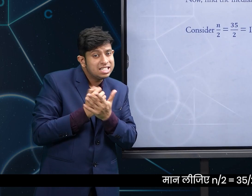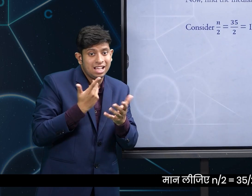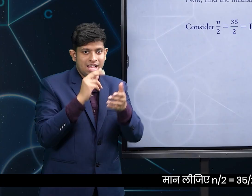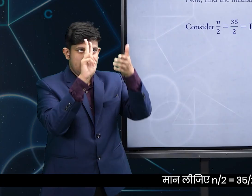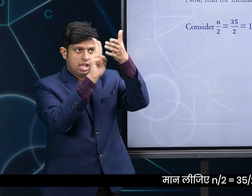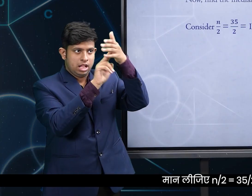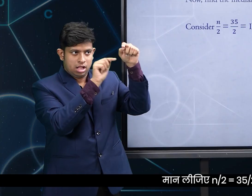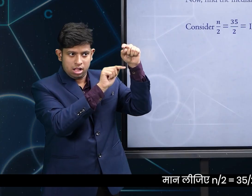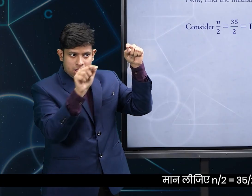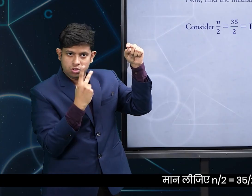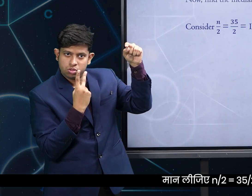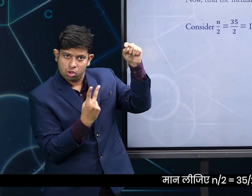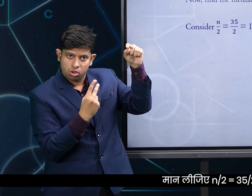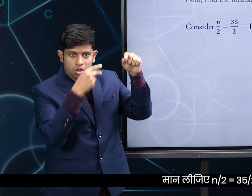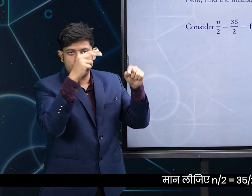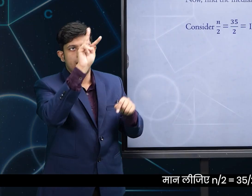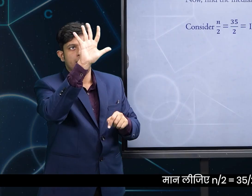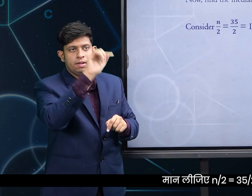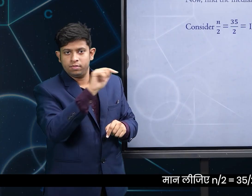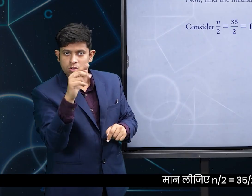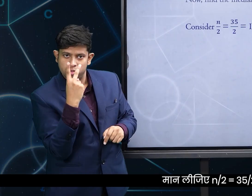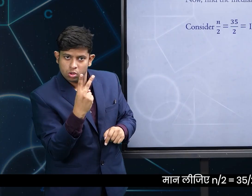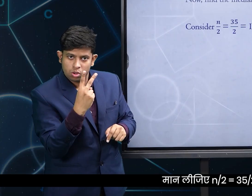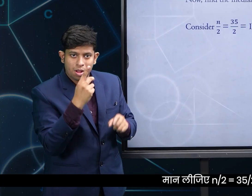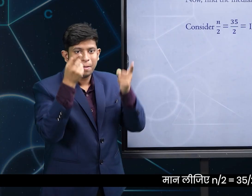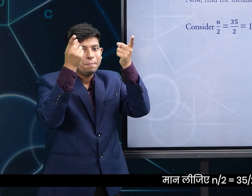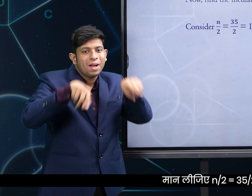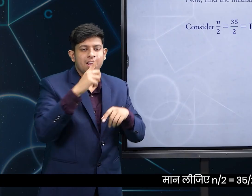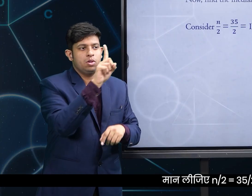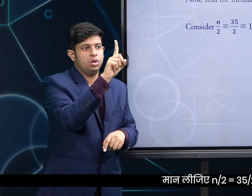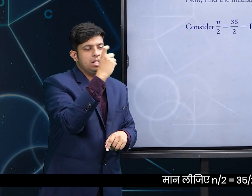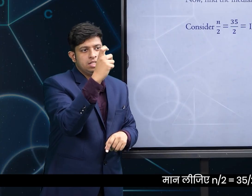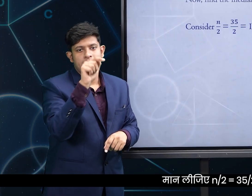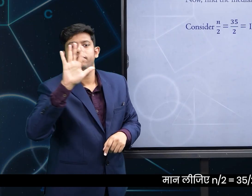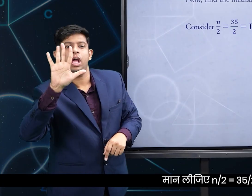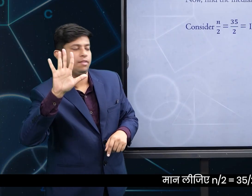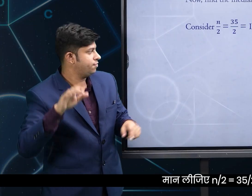मान लीजिए n/2 = 35/2 = 17.5।